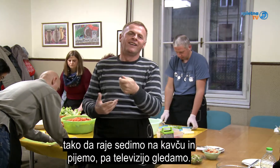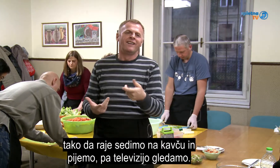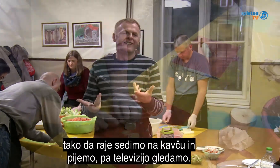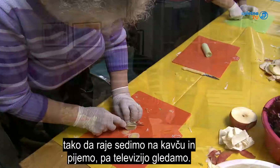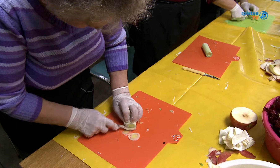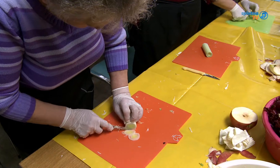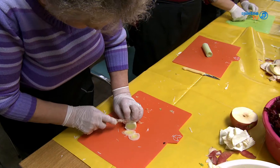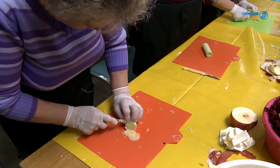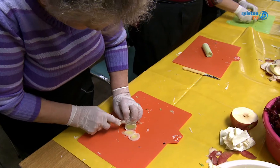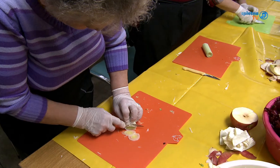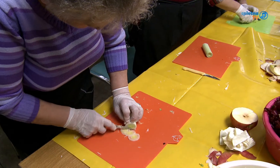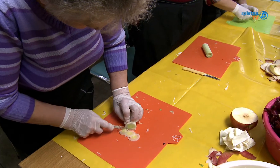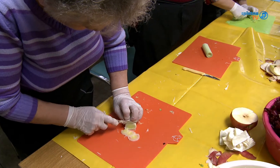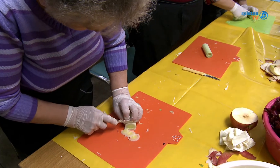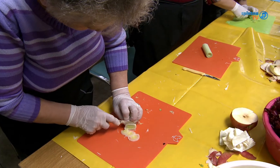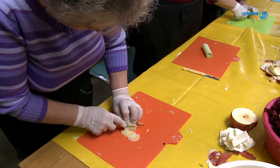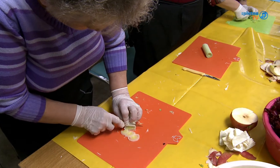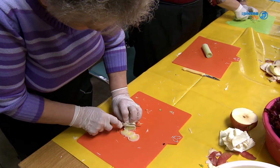Ne rabijo celi kos narezati, samo polovičko.